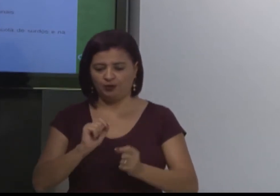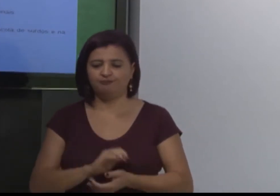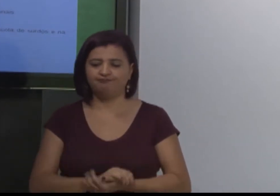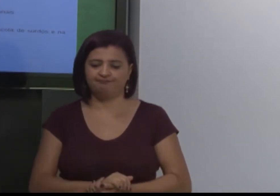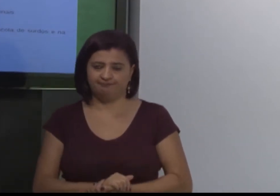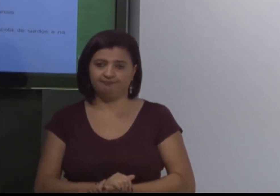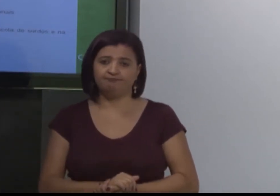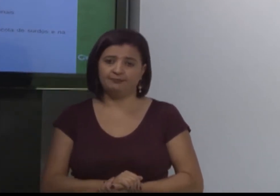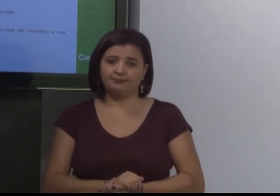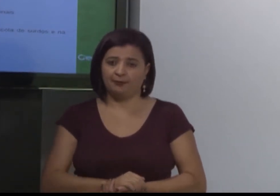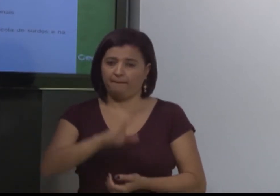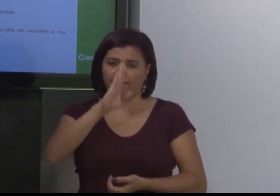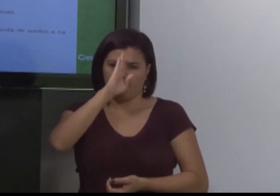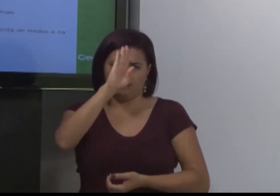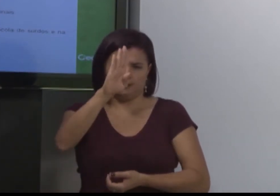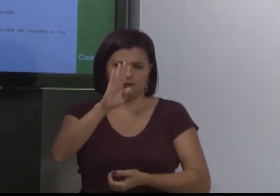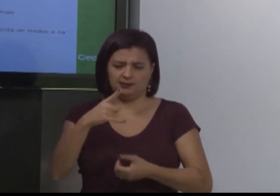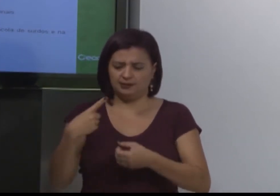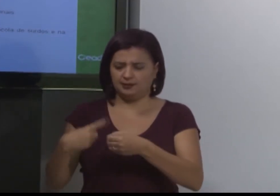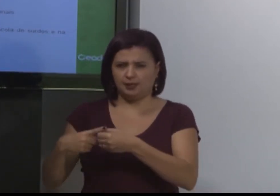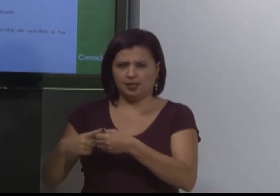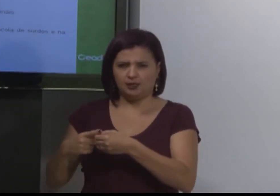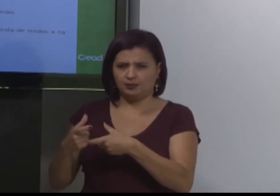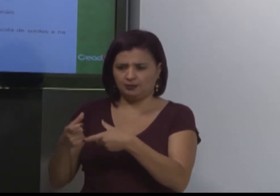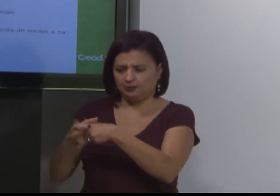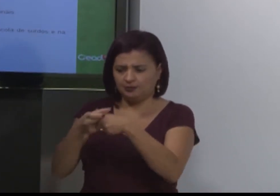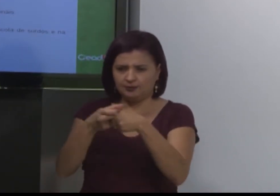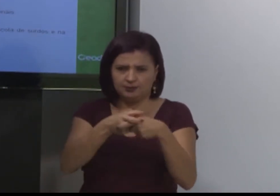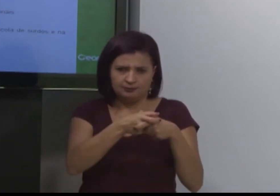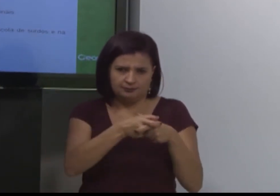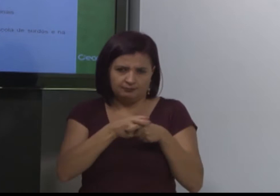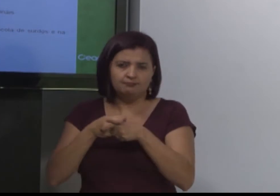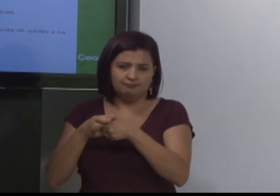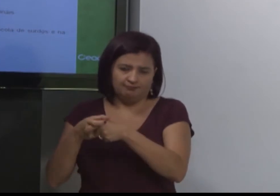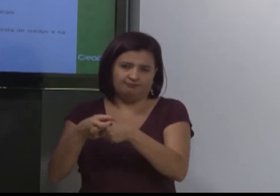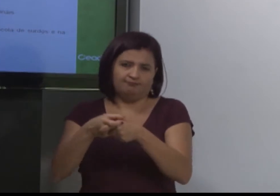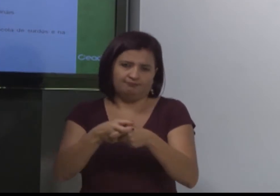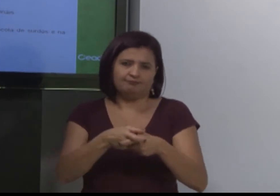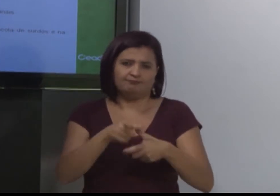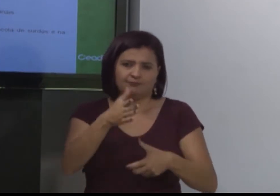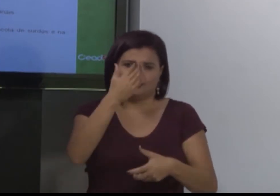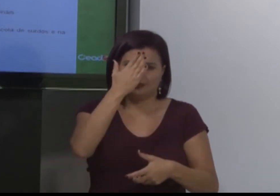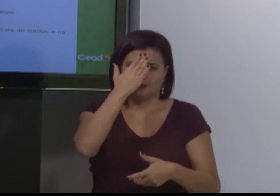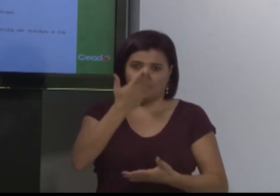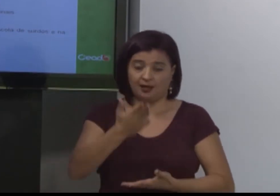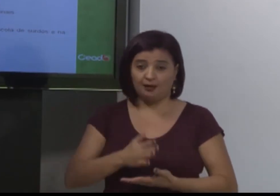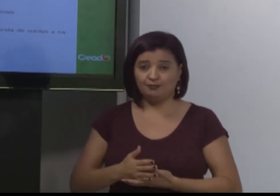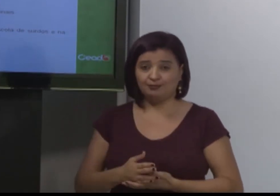pensaremos nesse momento em uma situação. Nós sabemos que,